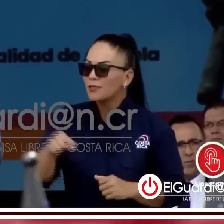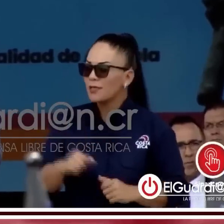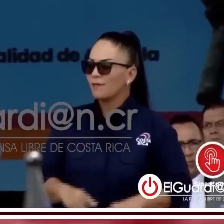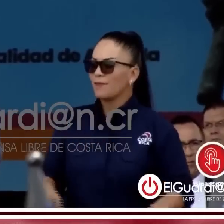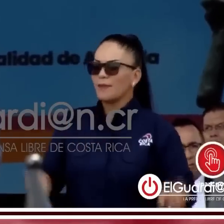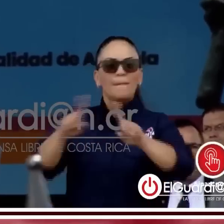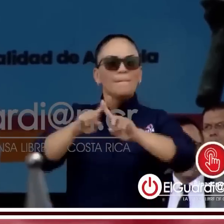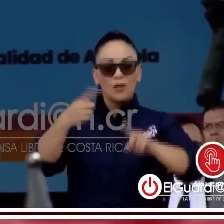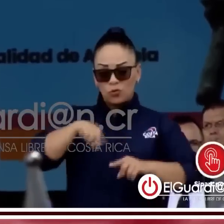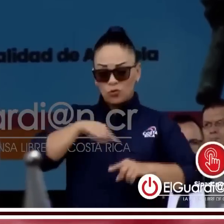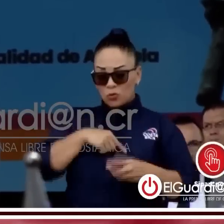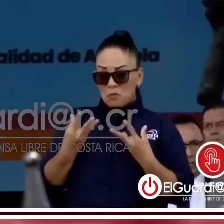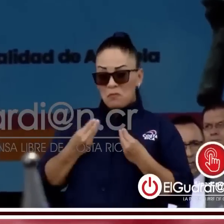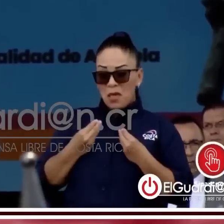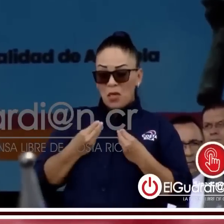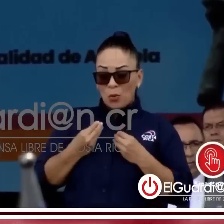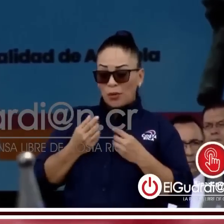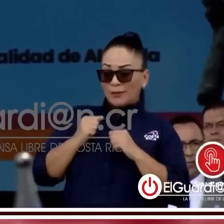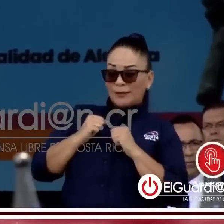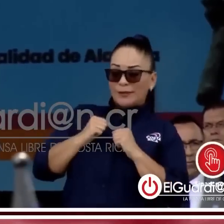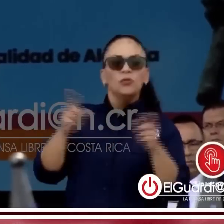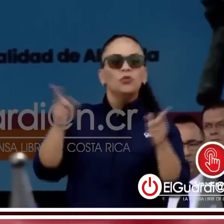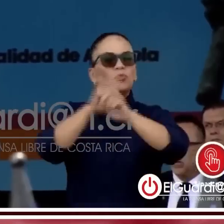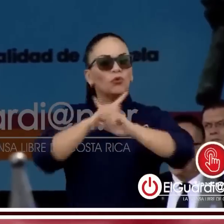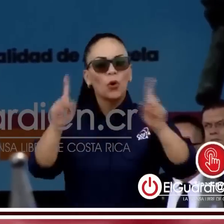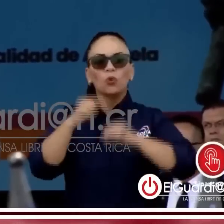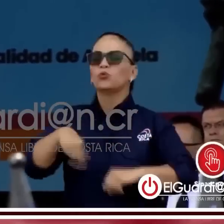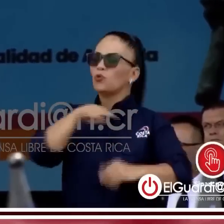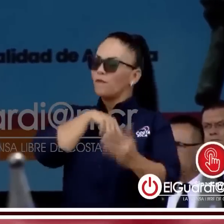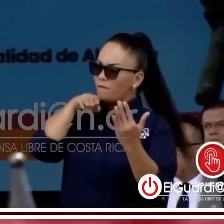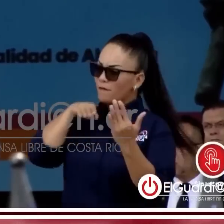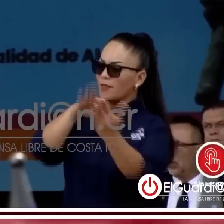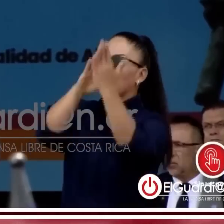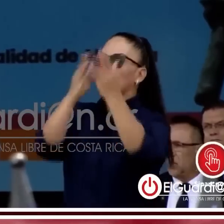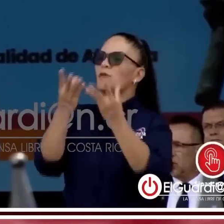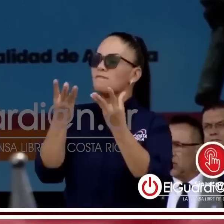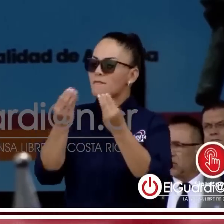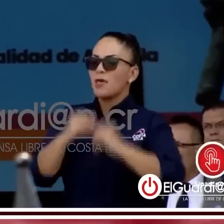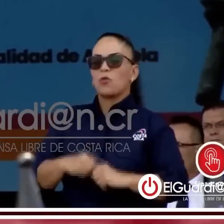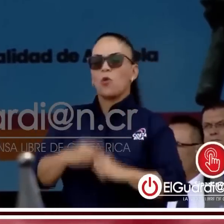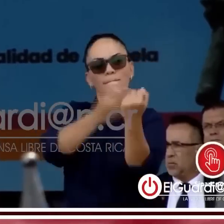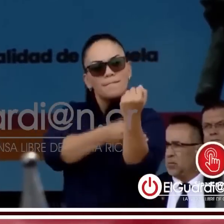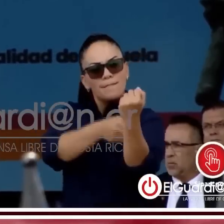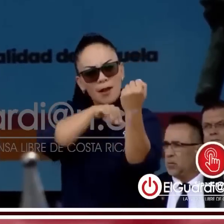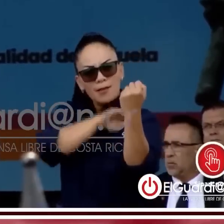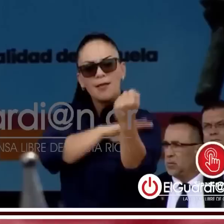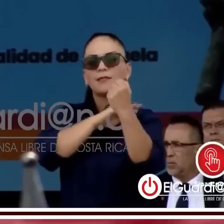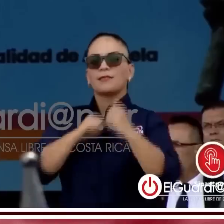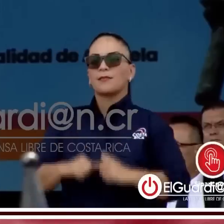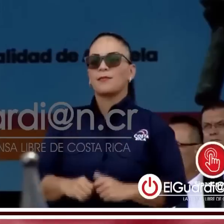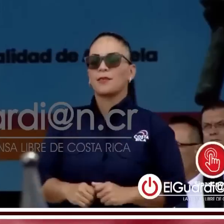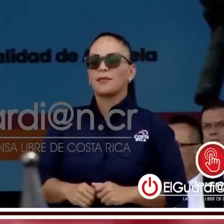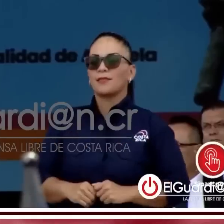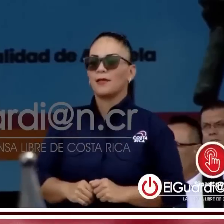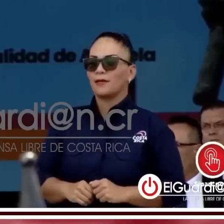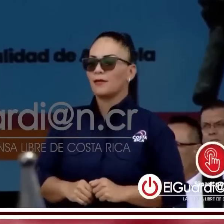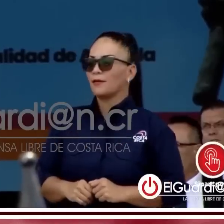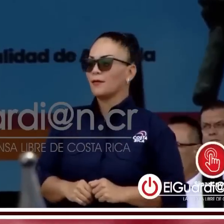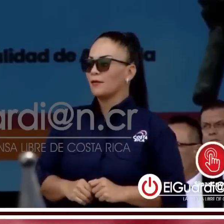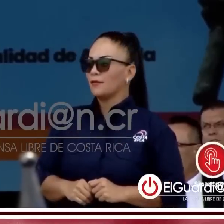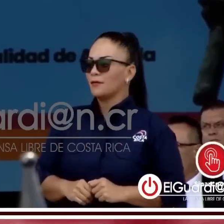no nos acobardamos. Enfrentamos el miedo valientemente